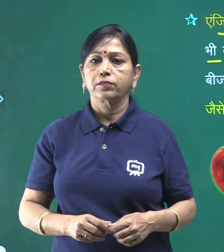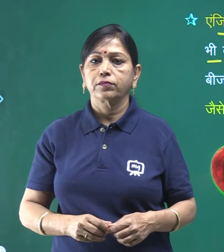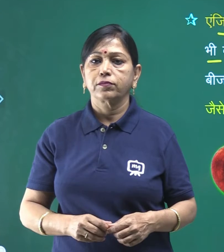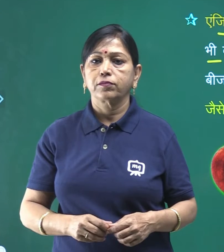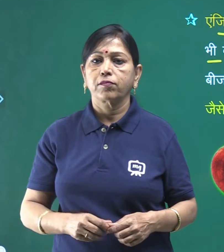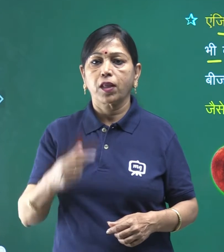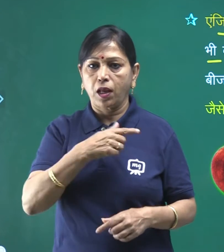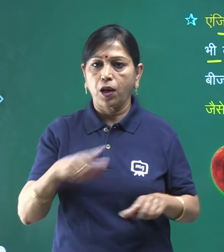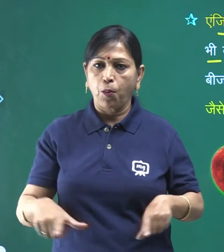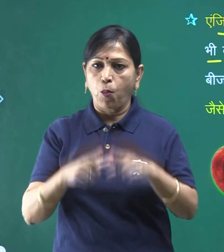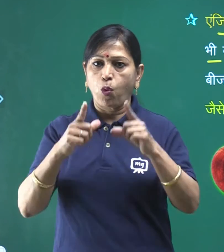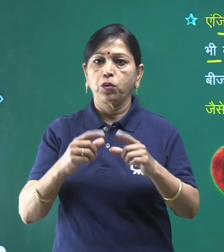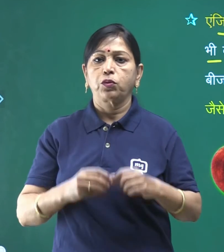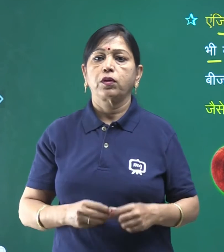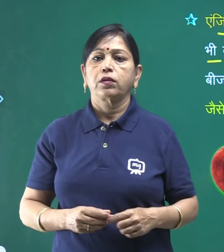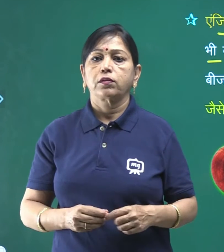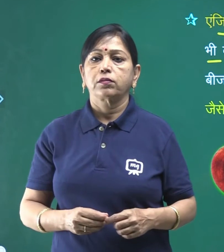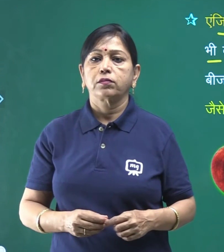इन पौधों के